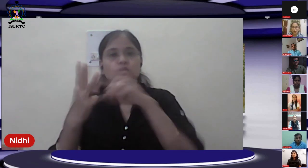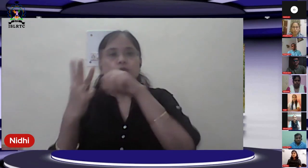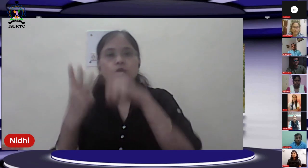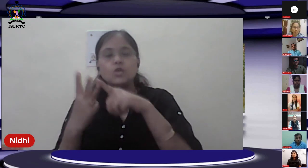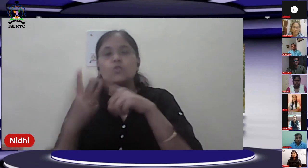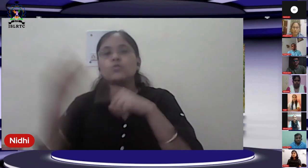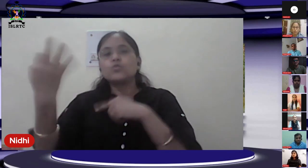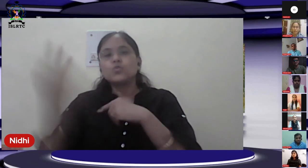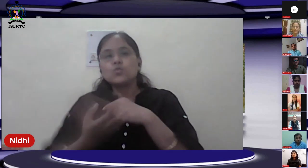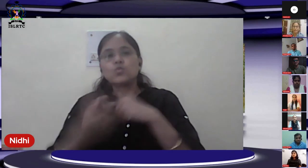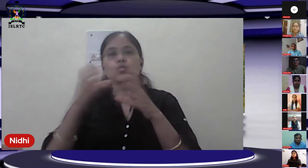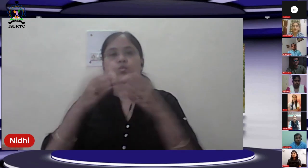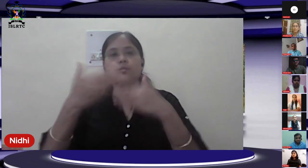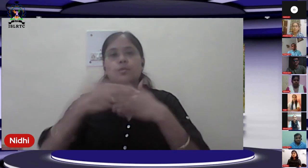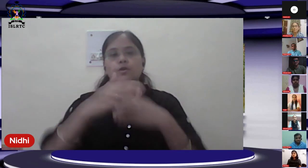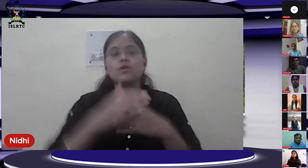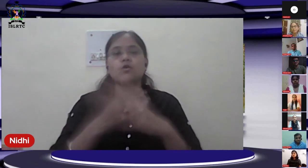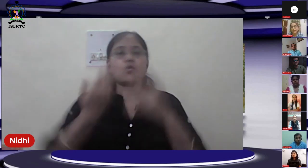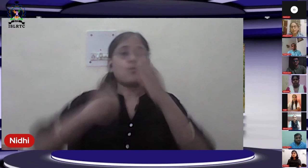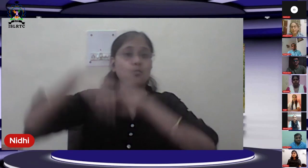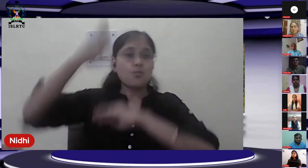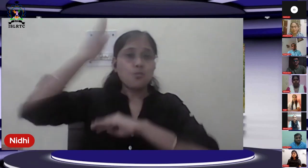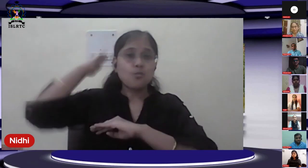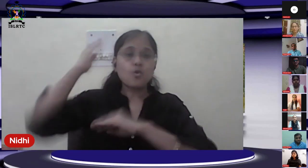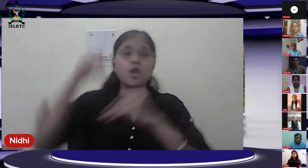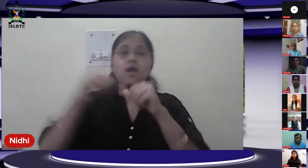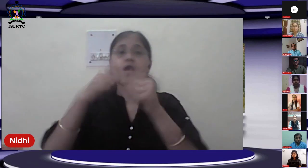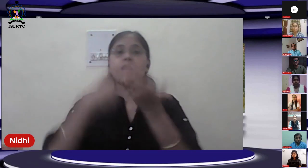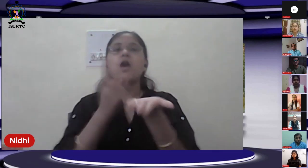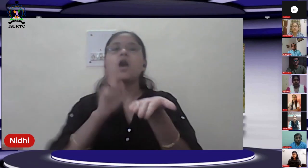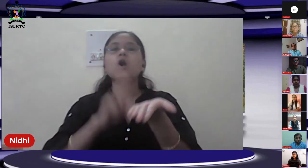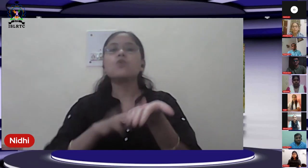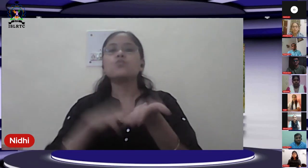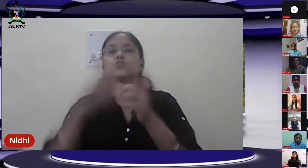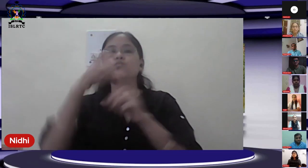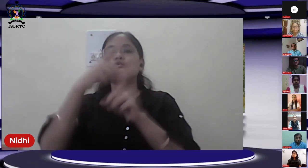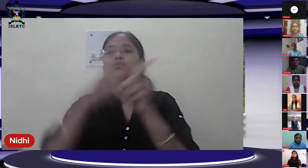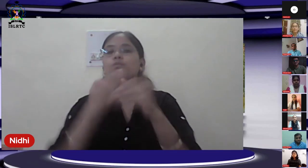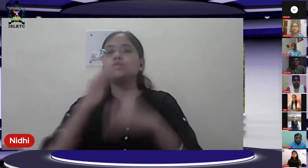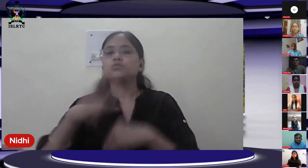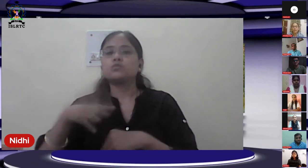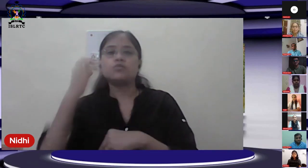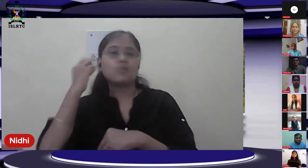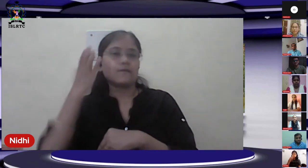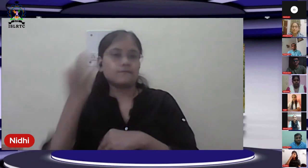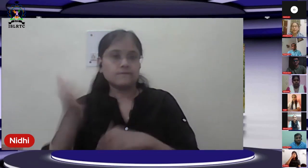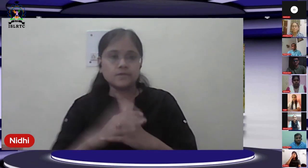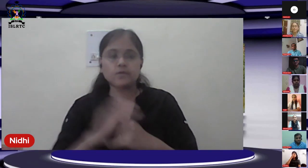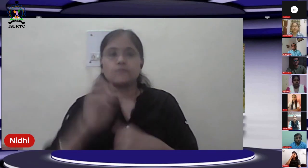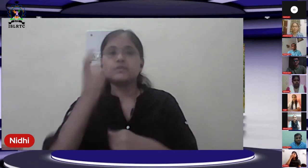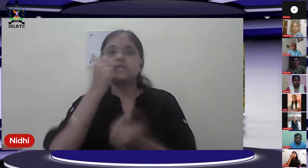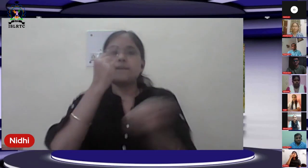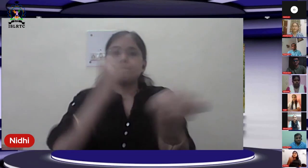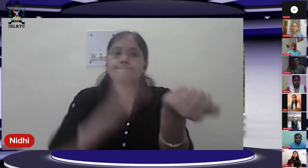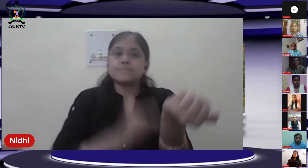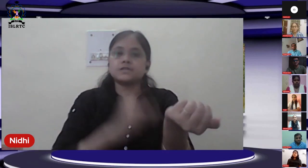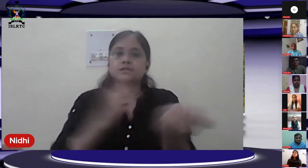अरुण हमारे बीच में है। तो सबसे पहले मैं ब्रजेश को बुलाना चाहूंगी कि ब्रजेश अपने जो भी एक्सप्रेशन